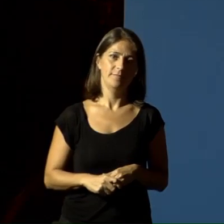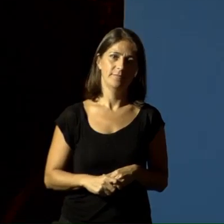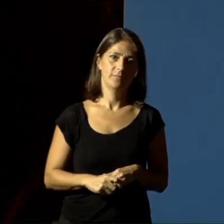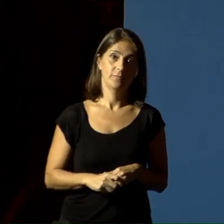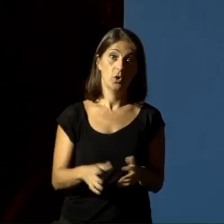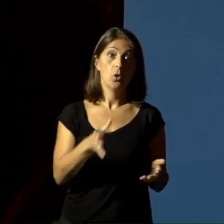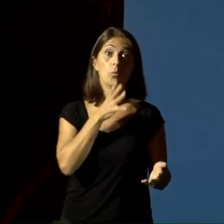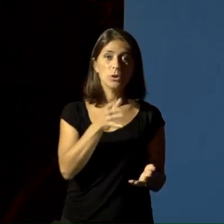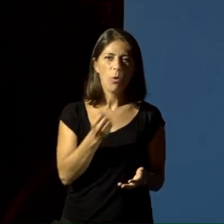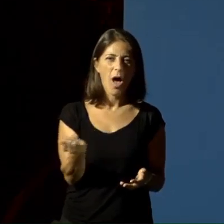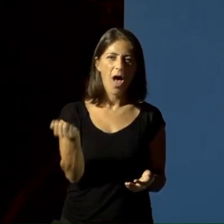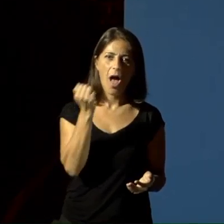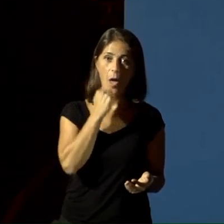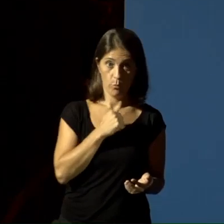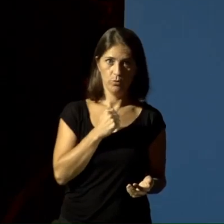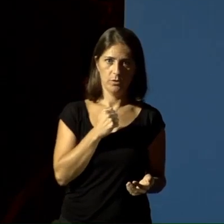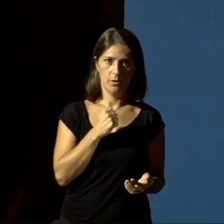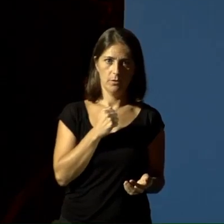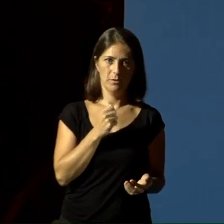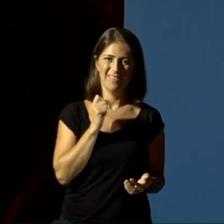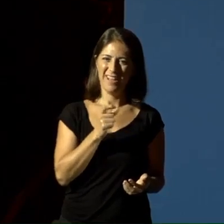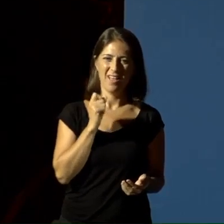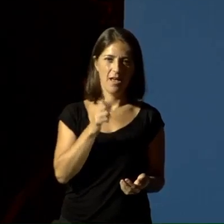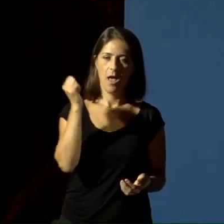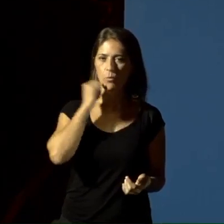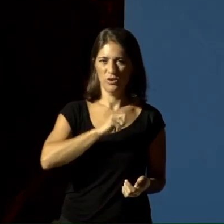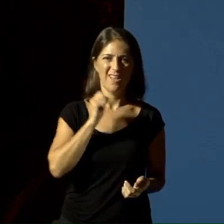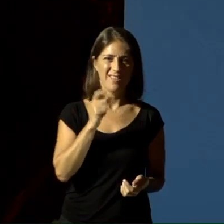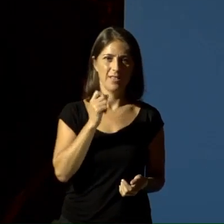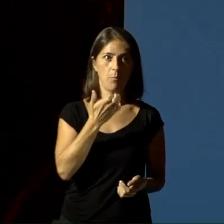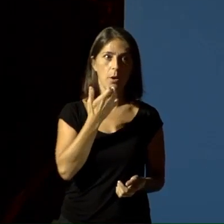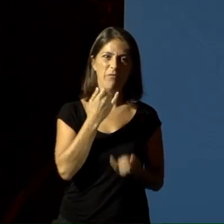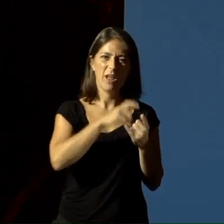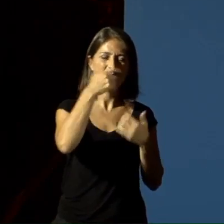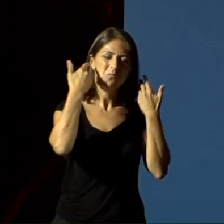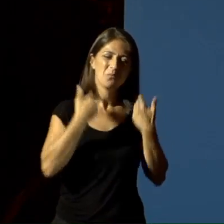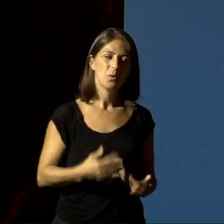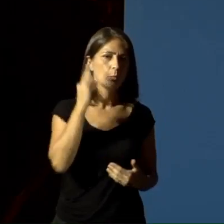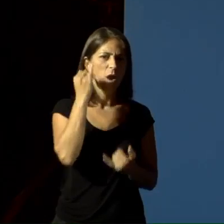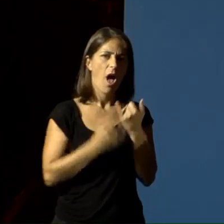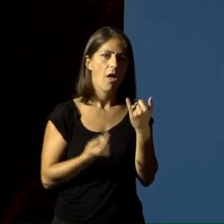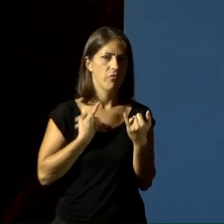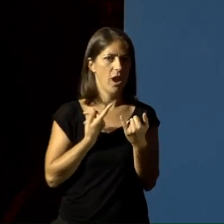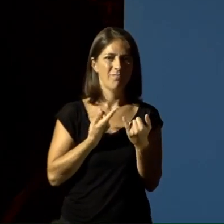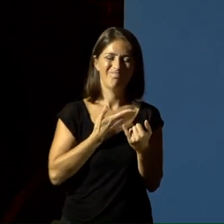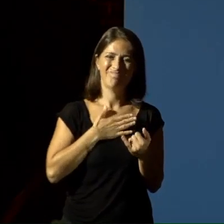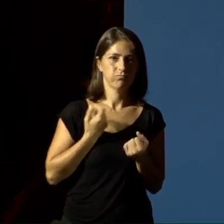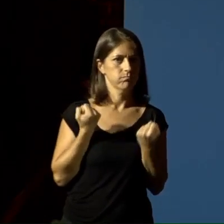porque cando se abusa, sempre que se abusa, sempre que se trata co corpo das mulleres, nunca é consentido,